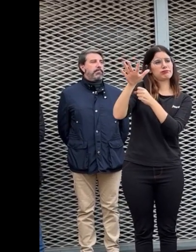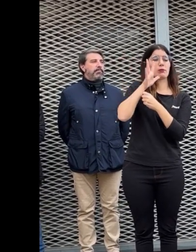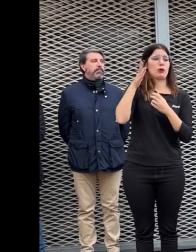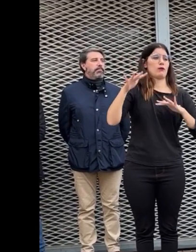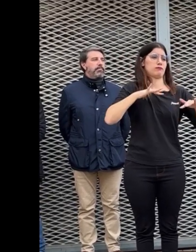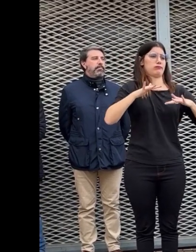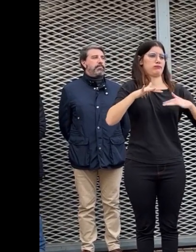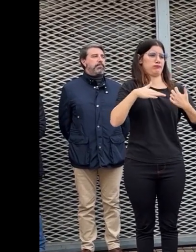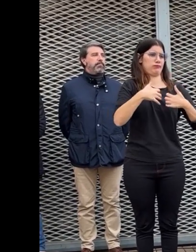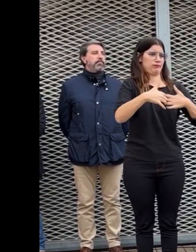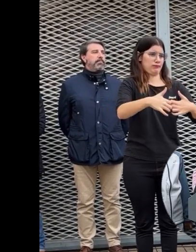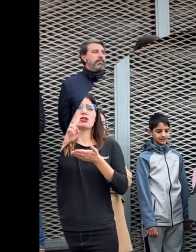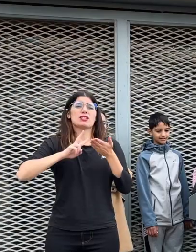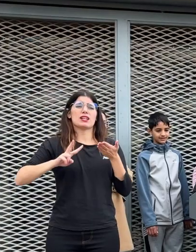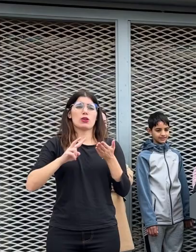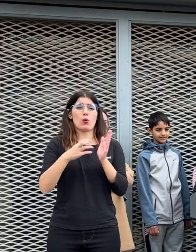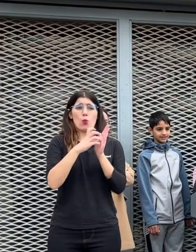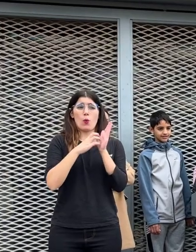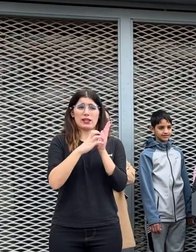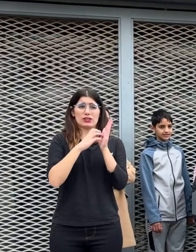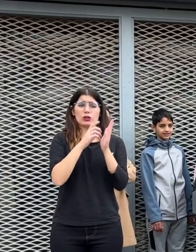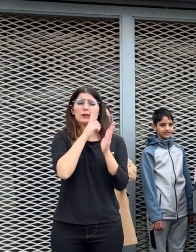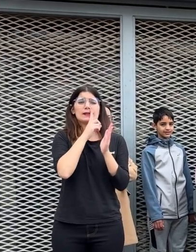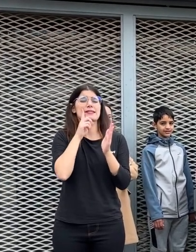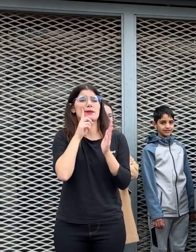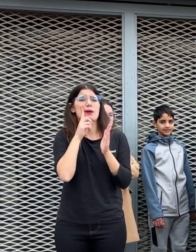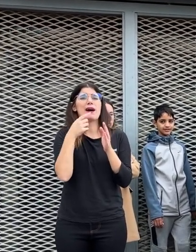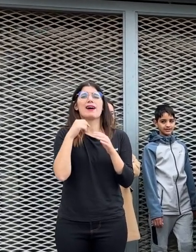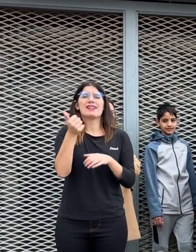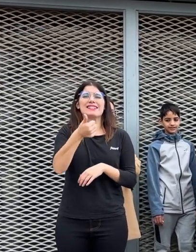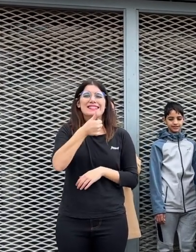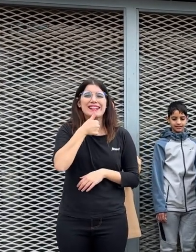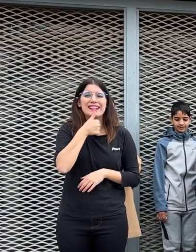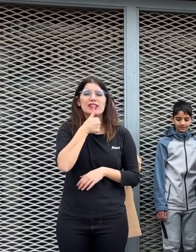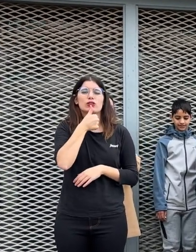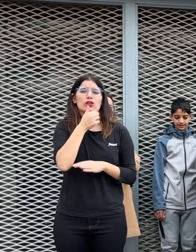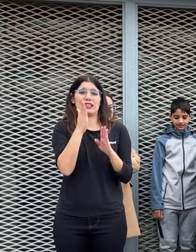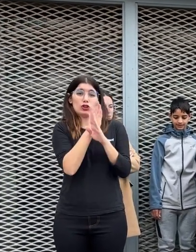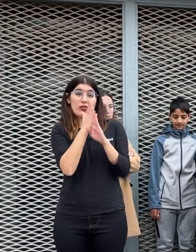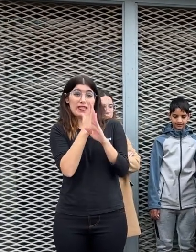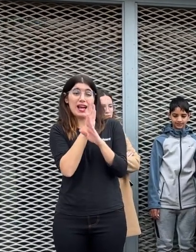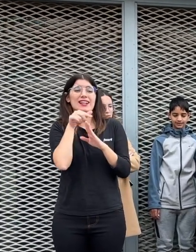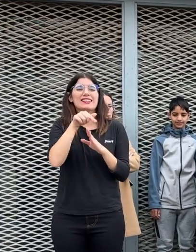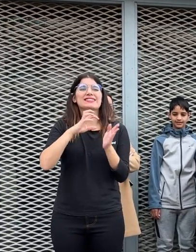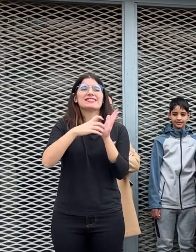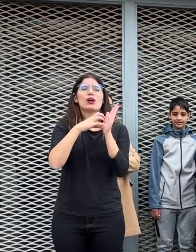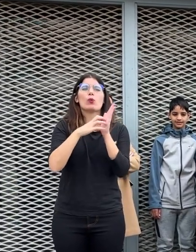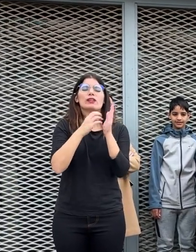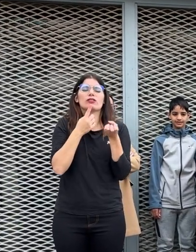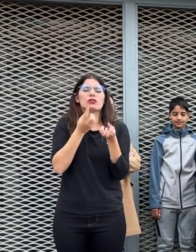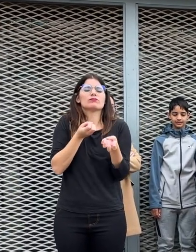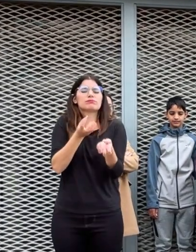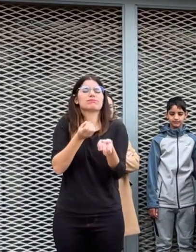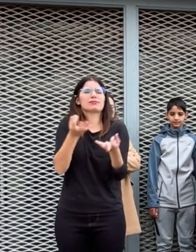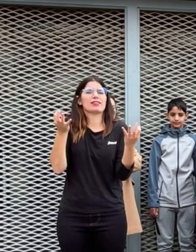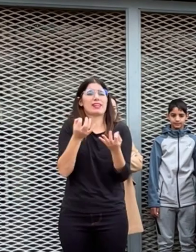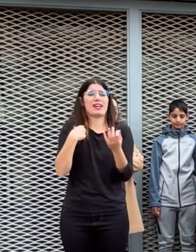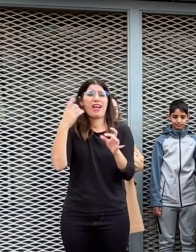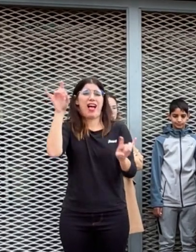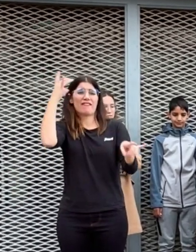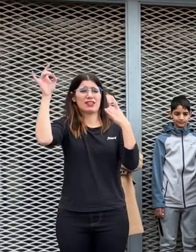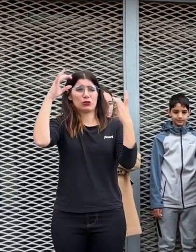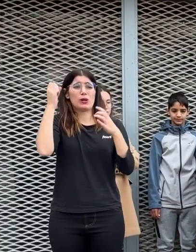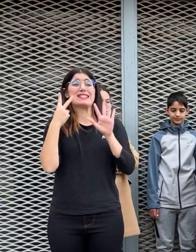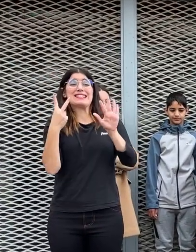promotora de las legislaciones y políticas. Arumenat el secret que amagaven, a que esconde narra els aventures